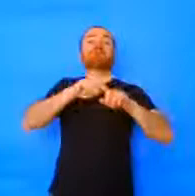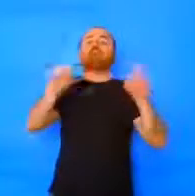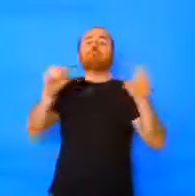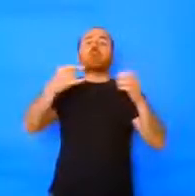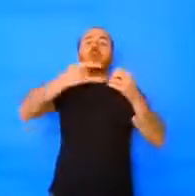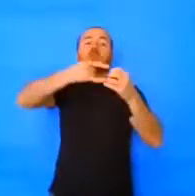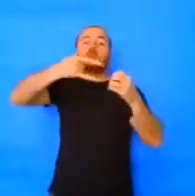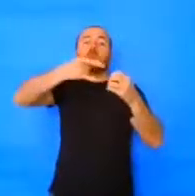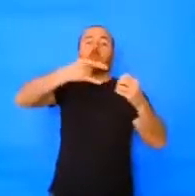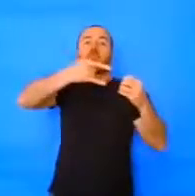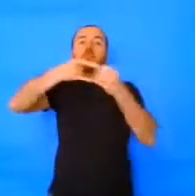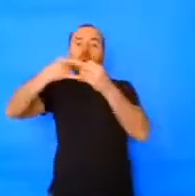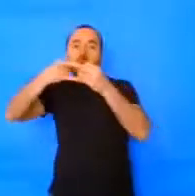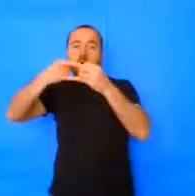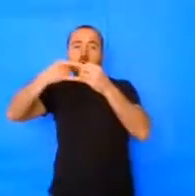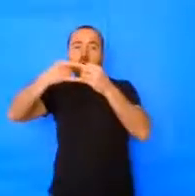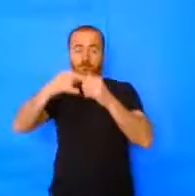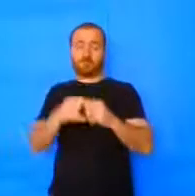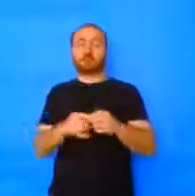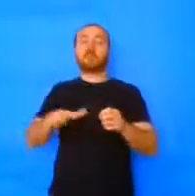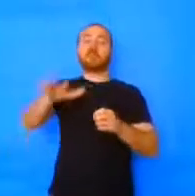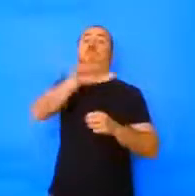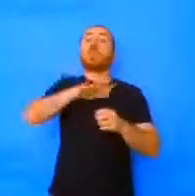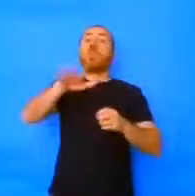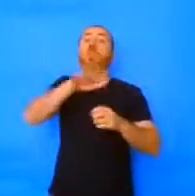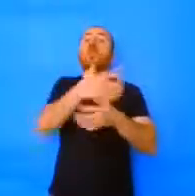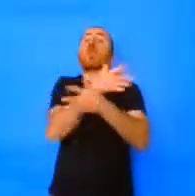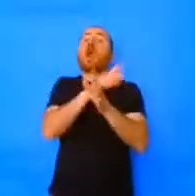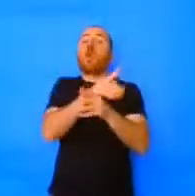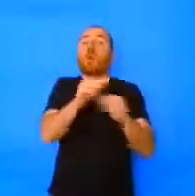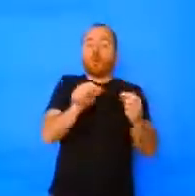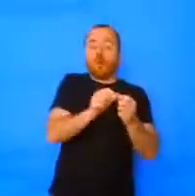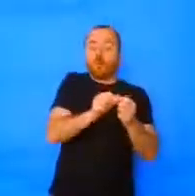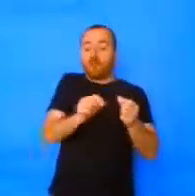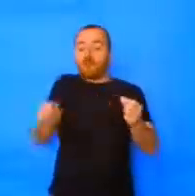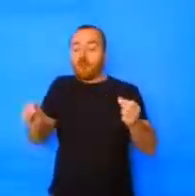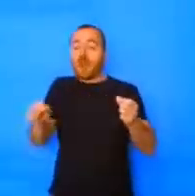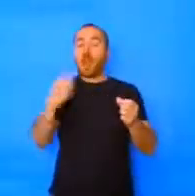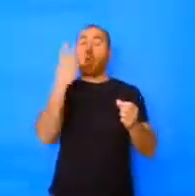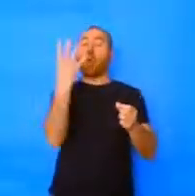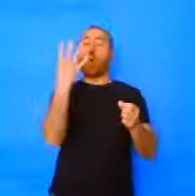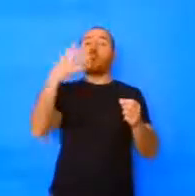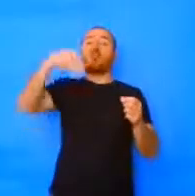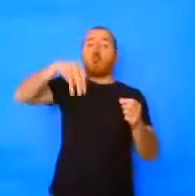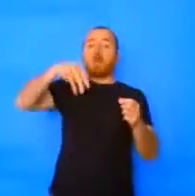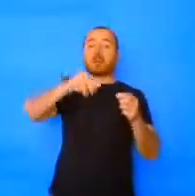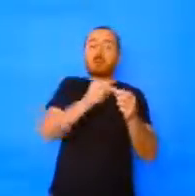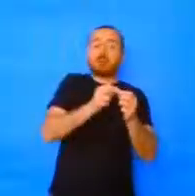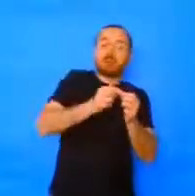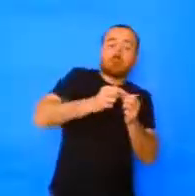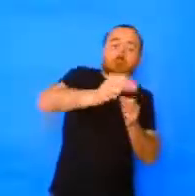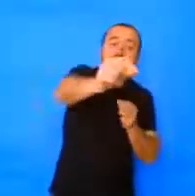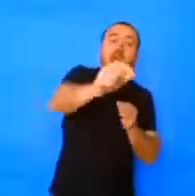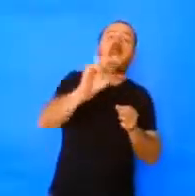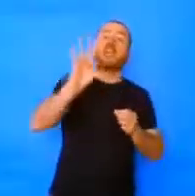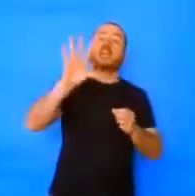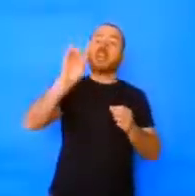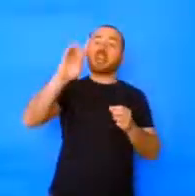debe ser de 4 metros de ancho por 15 metros de largo. Si no oficial, puede ser 2 metros y medio, 3 metros de ancho